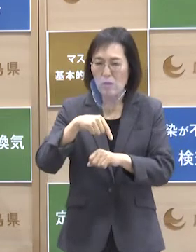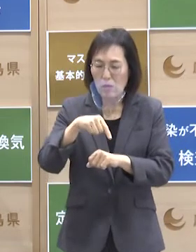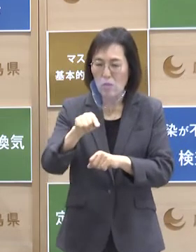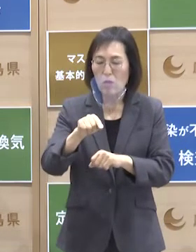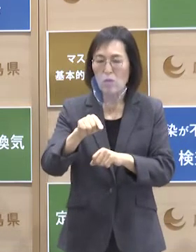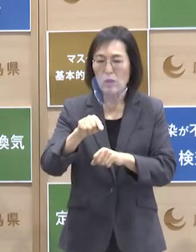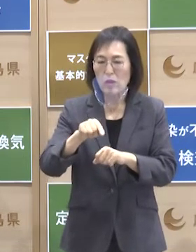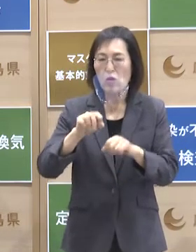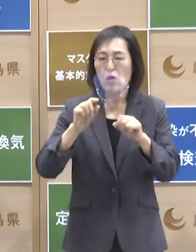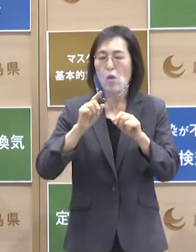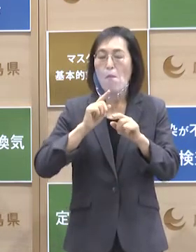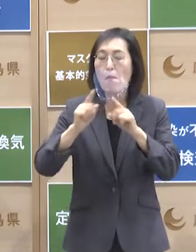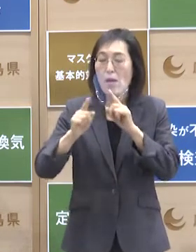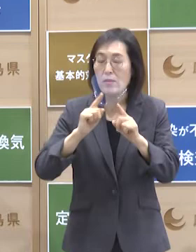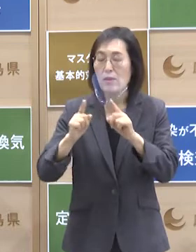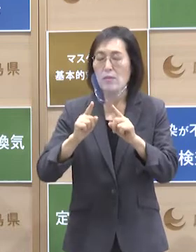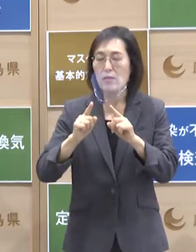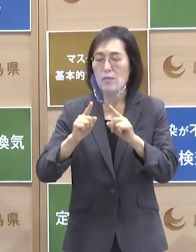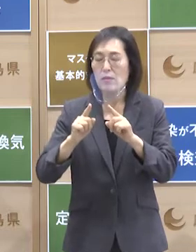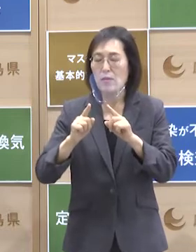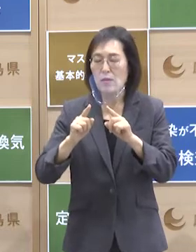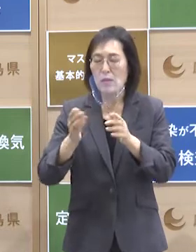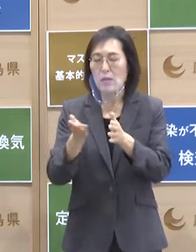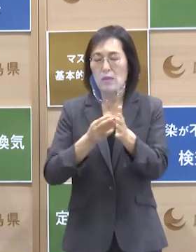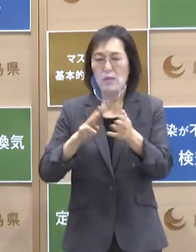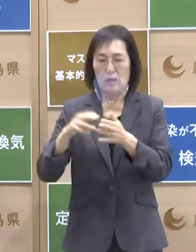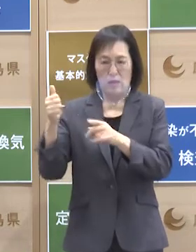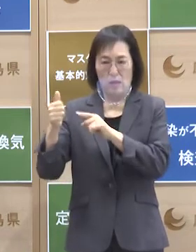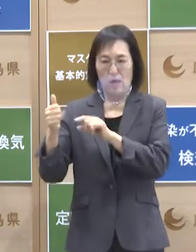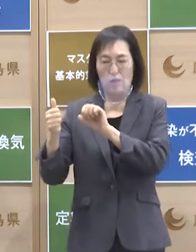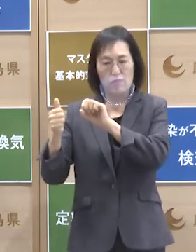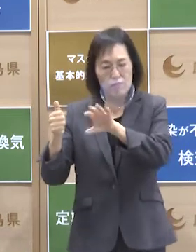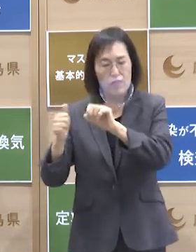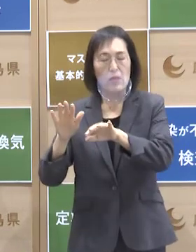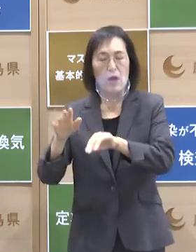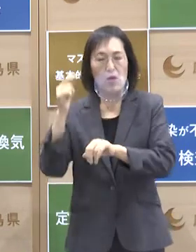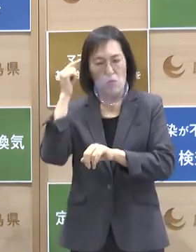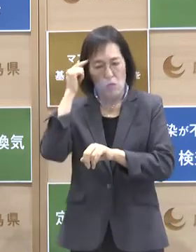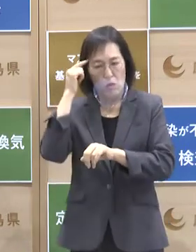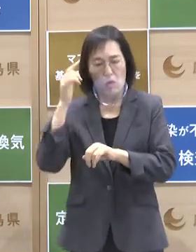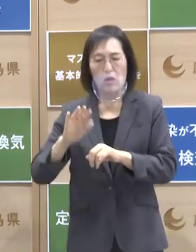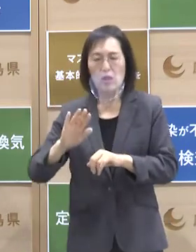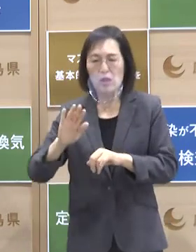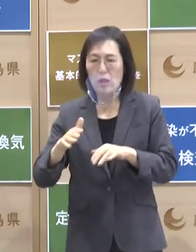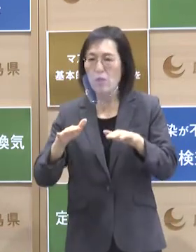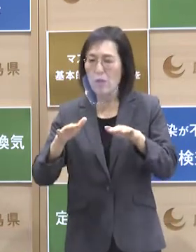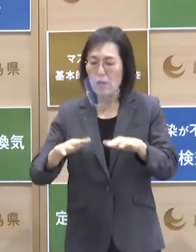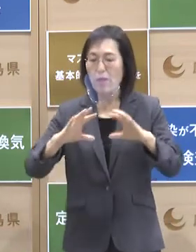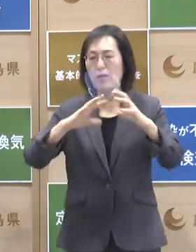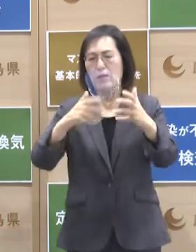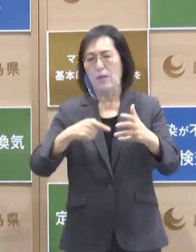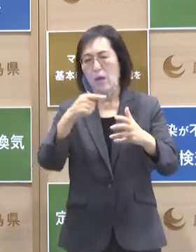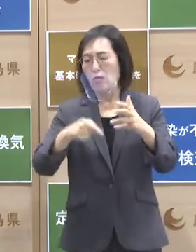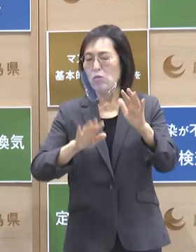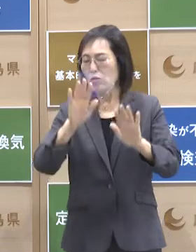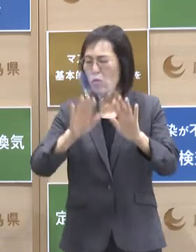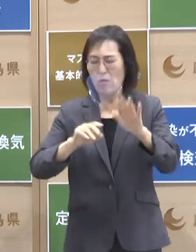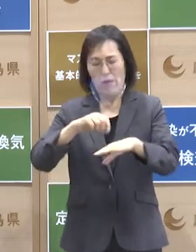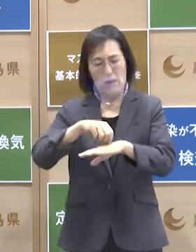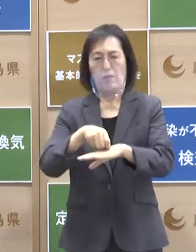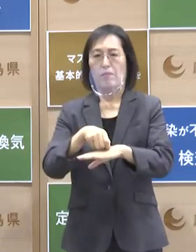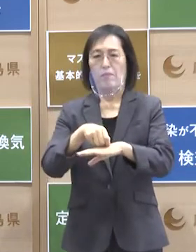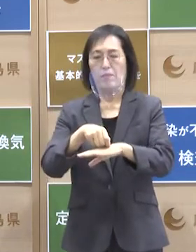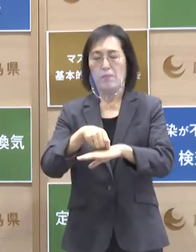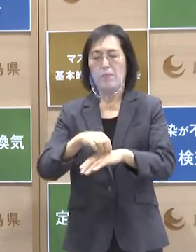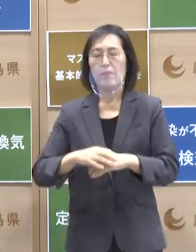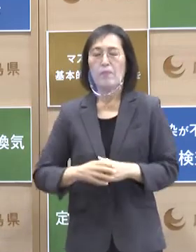信できているかなと思います。ただそれをさらに超えるようなような状況があるので、